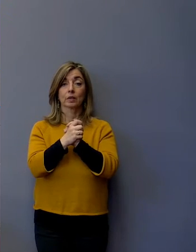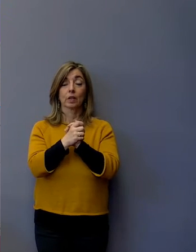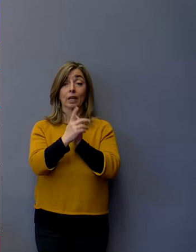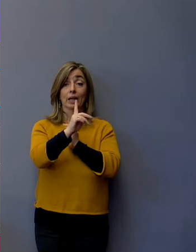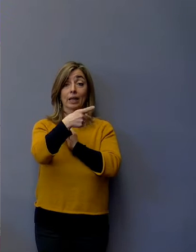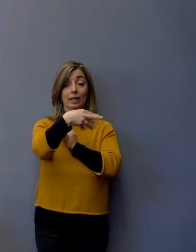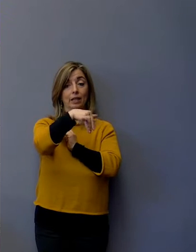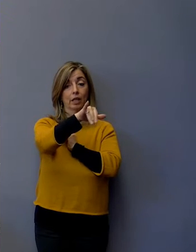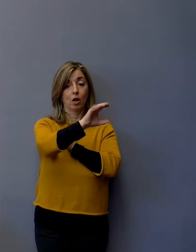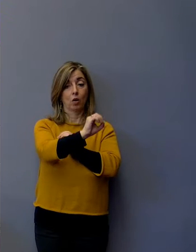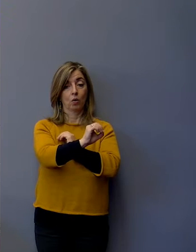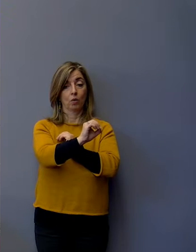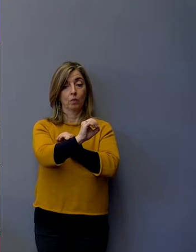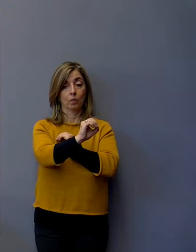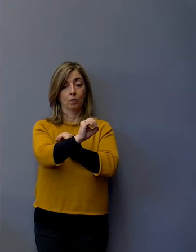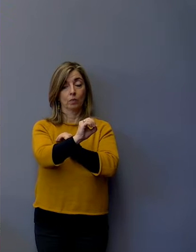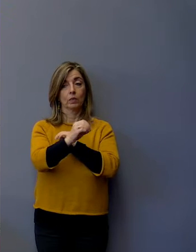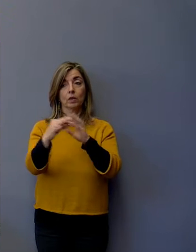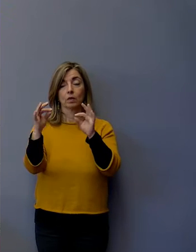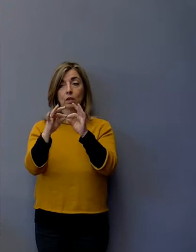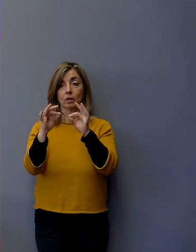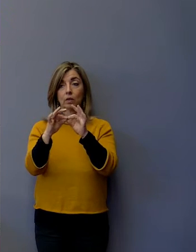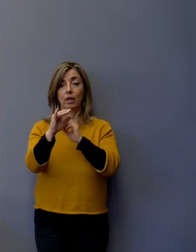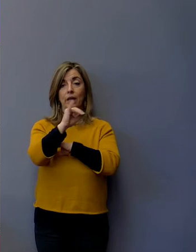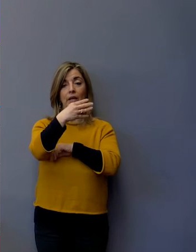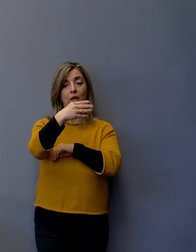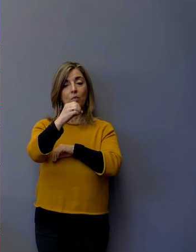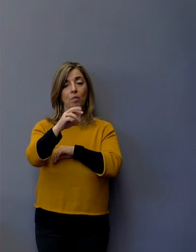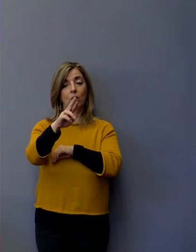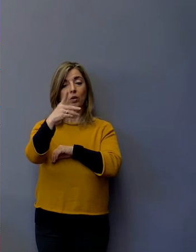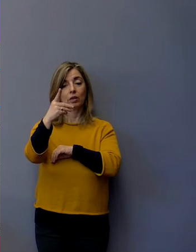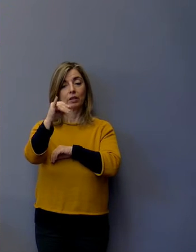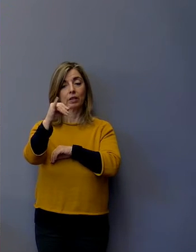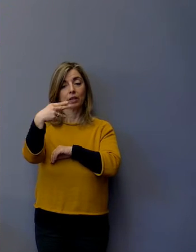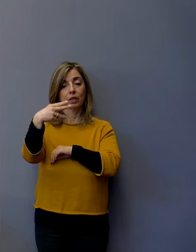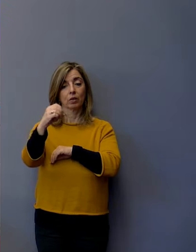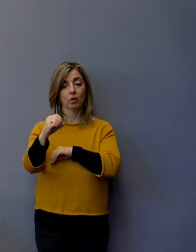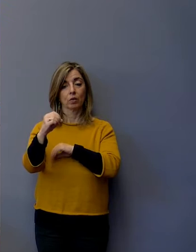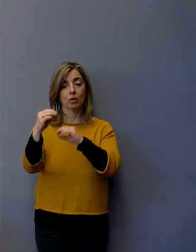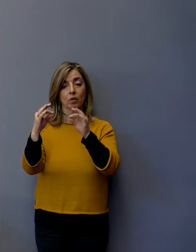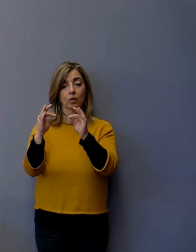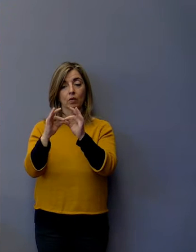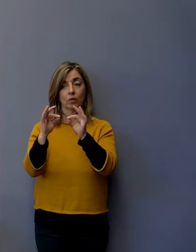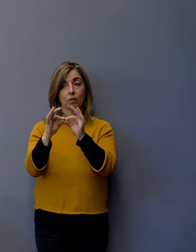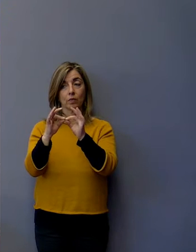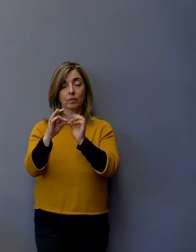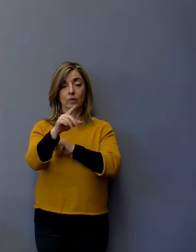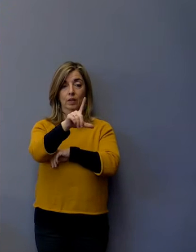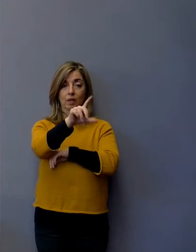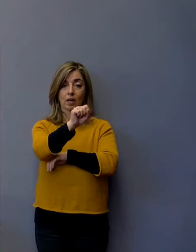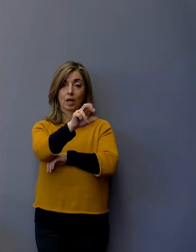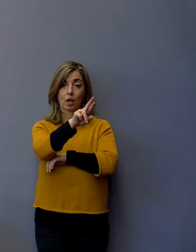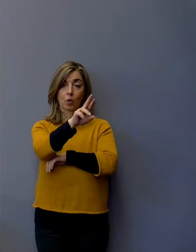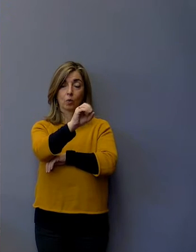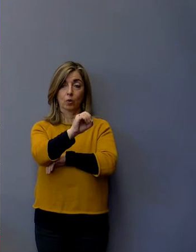grillo paparello consigliere immordino ma volevo consigliera lauro